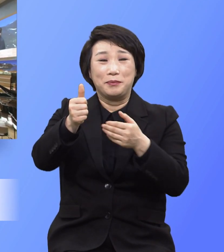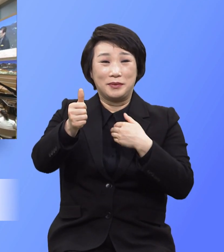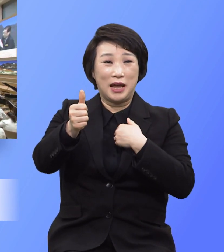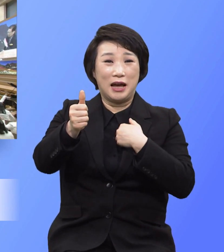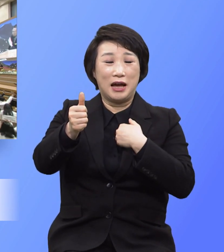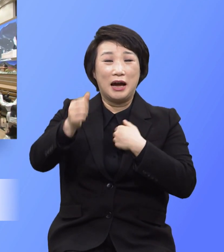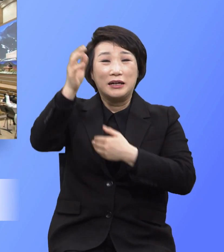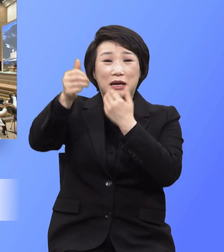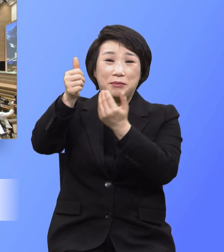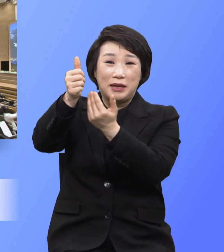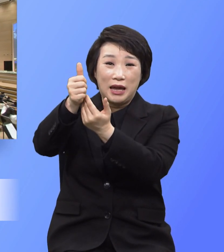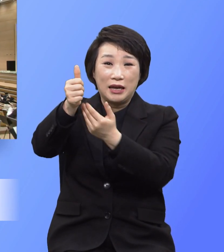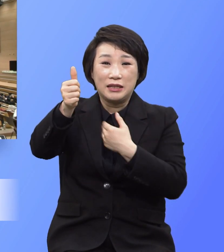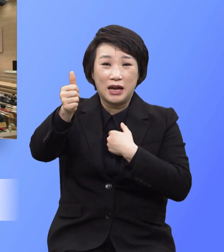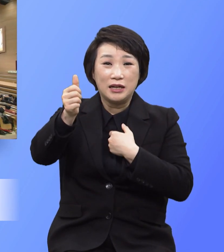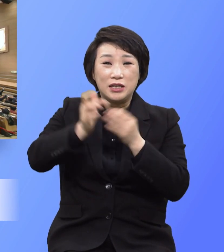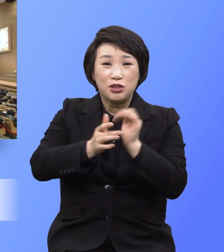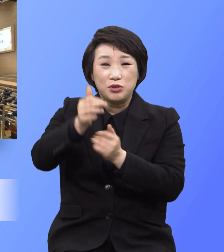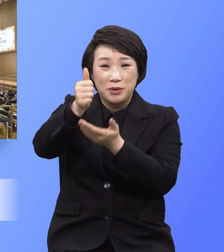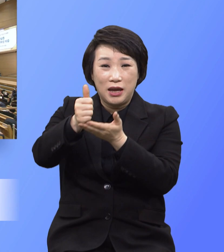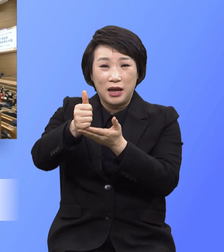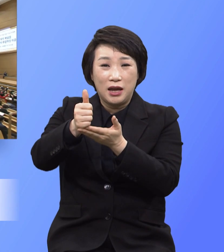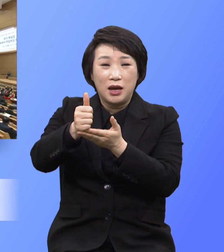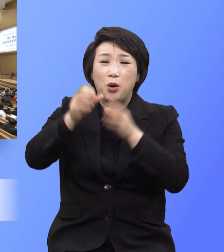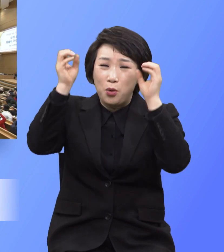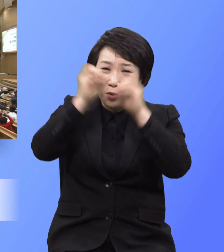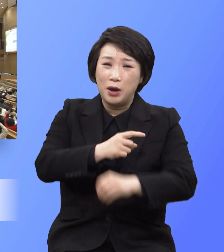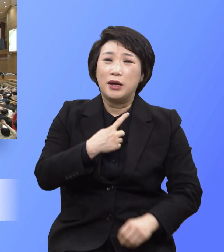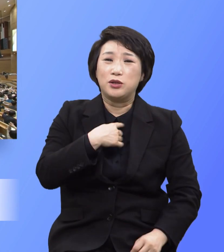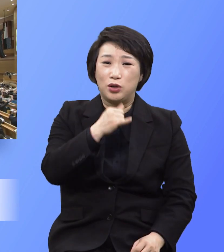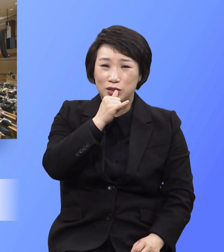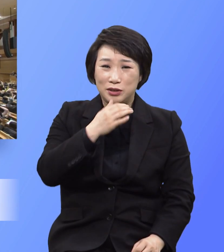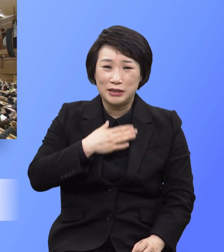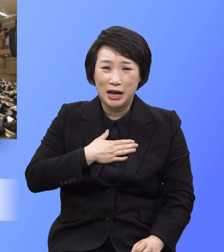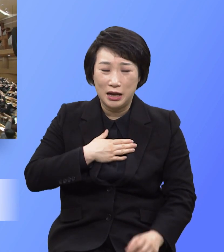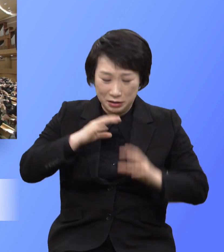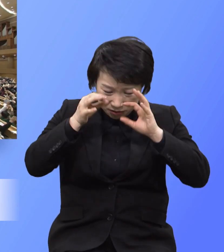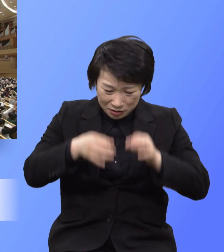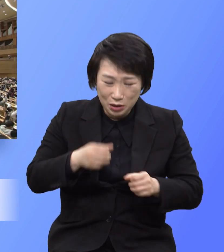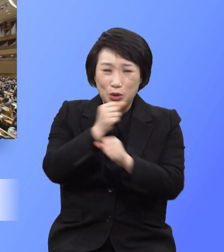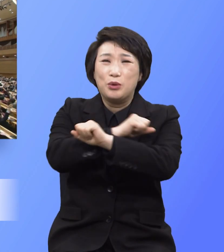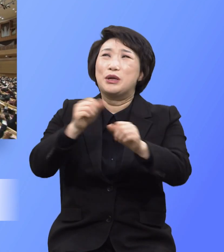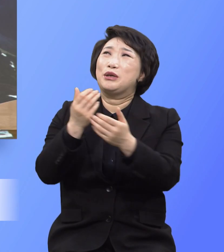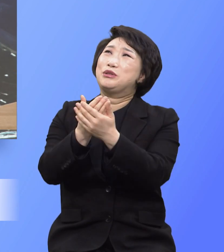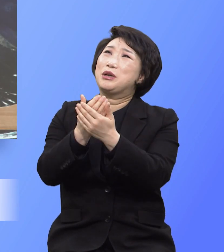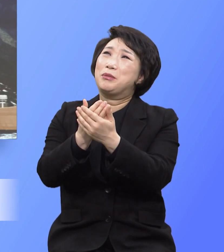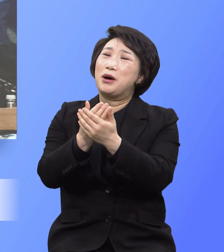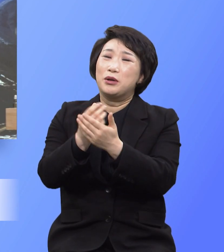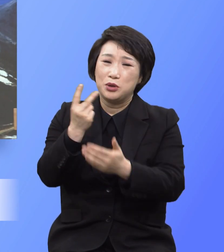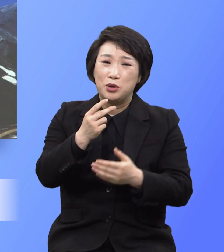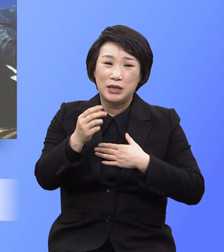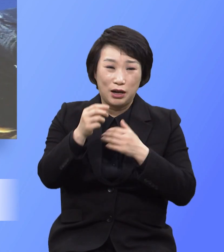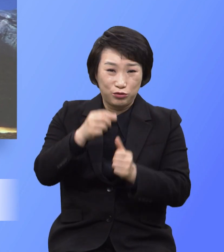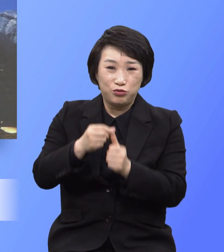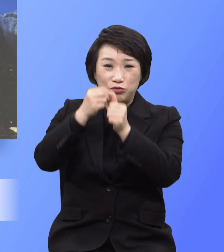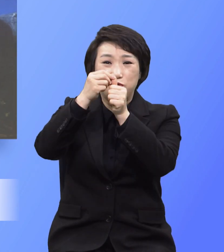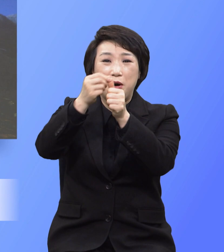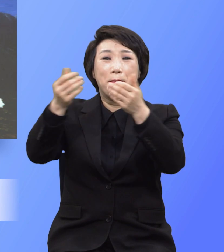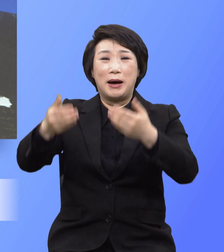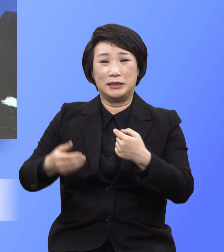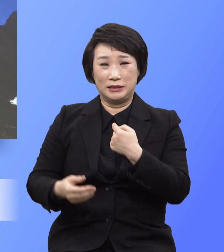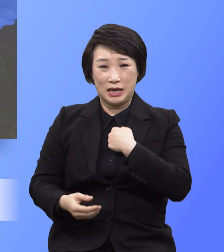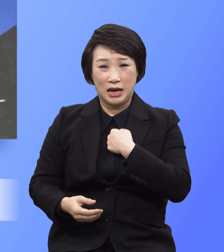내가 하나님 앞에 예수에 대해서 오해하고 있던 것이 있으면 용서하소서. 그리고